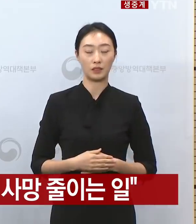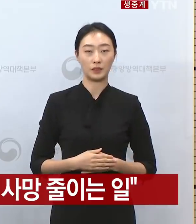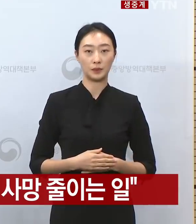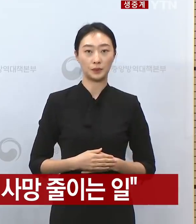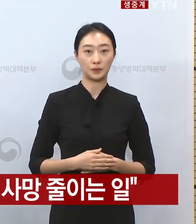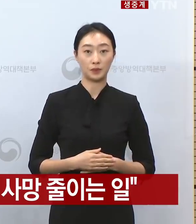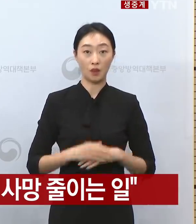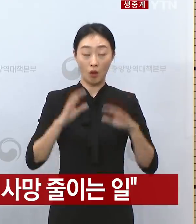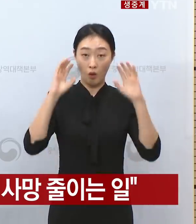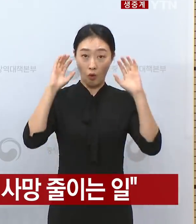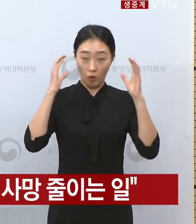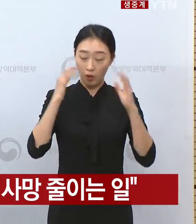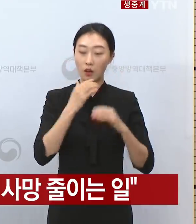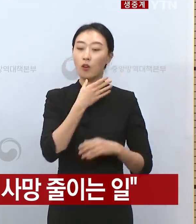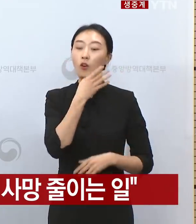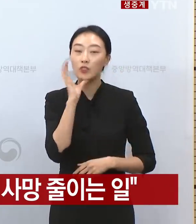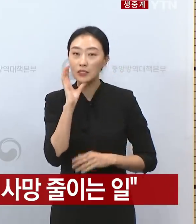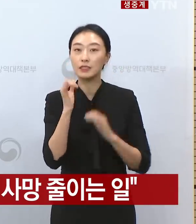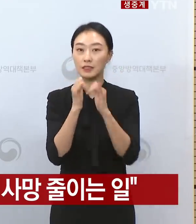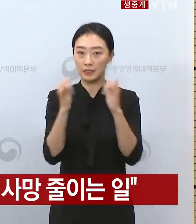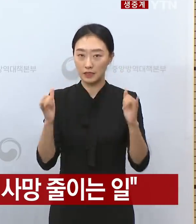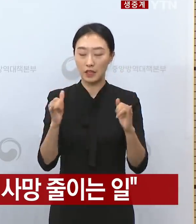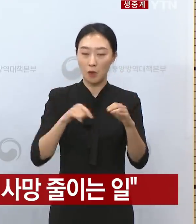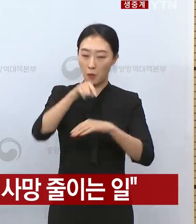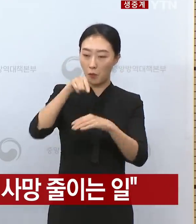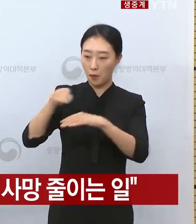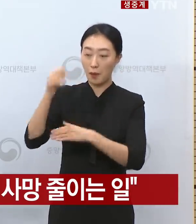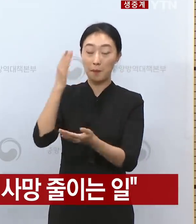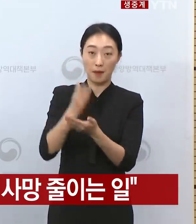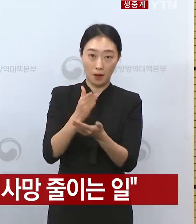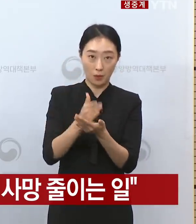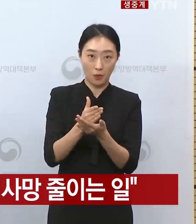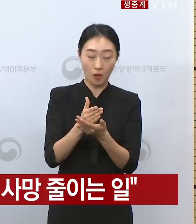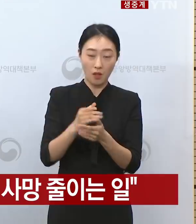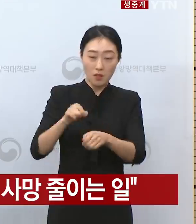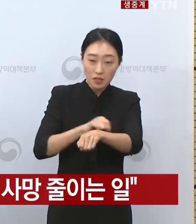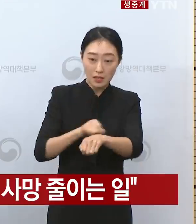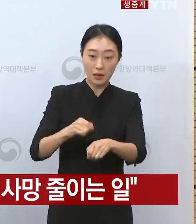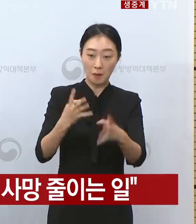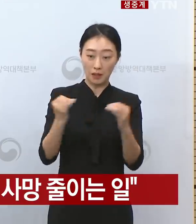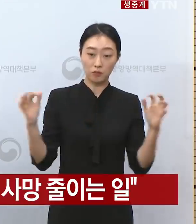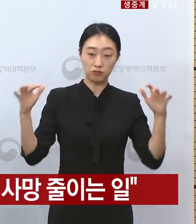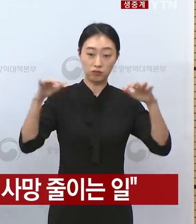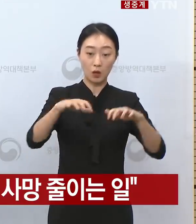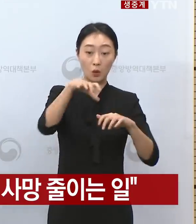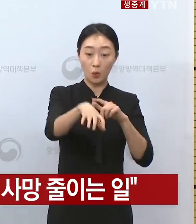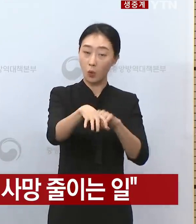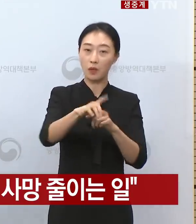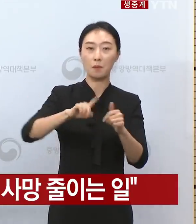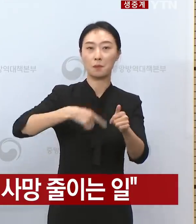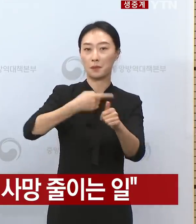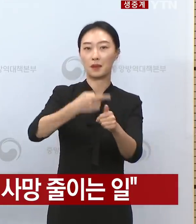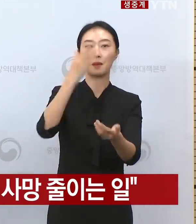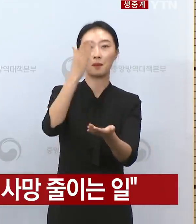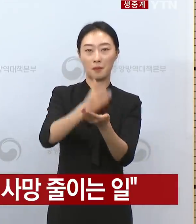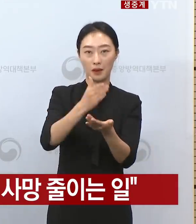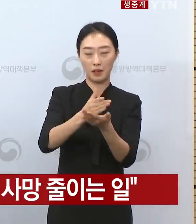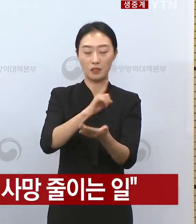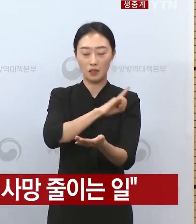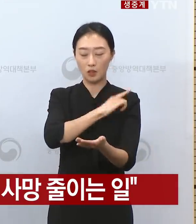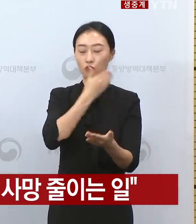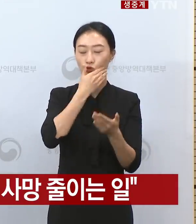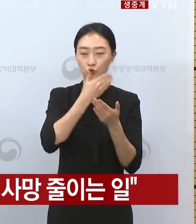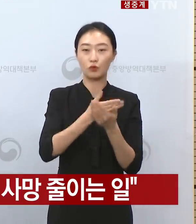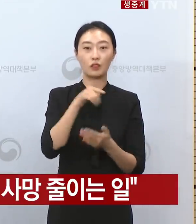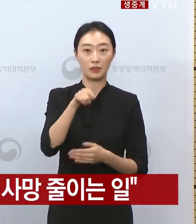또한 어르신들은 외출을 최대한 자제하고 특히 많은 사람들이 모이는 공간에는 방문하지 않아야 하는 게 중요한